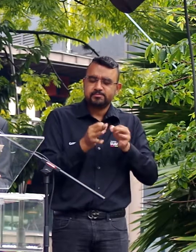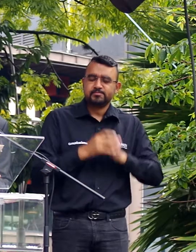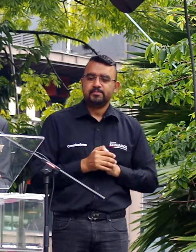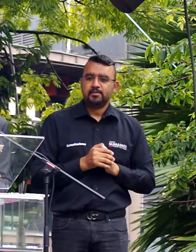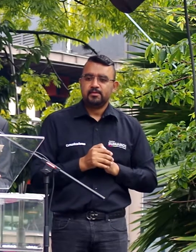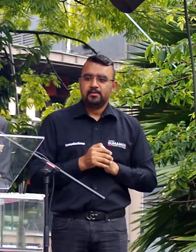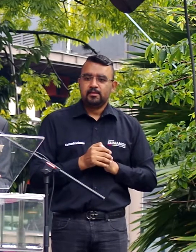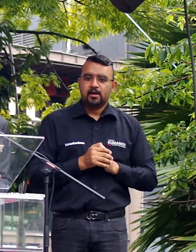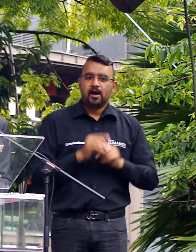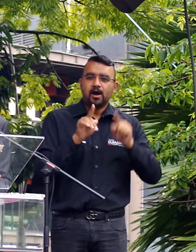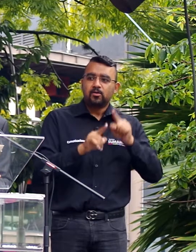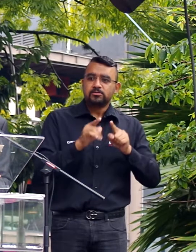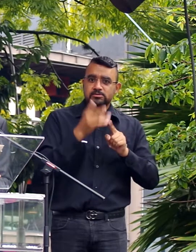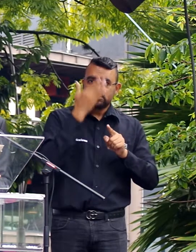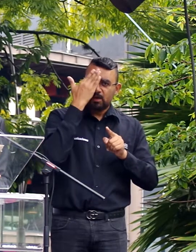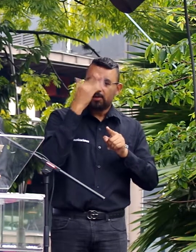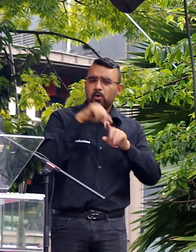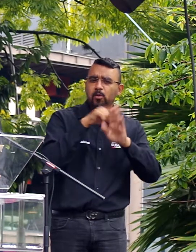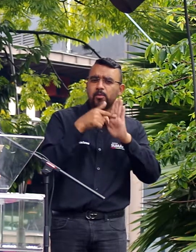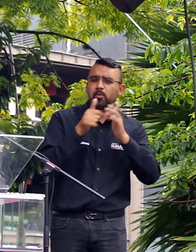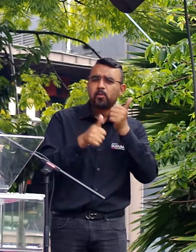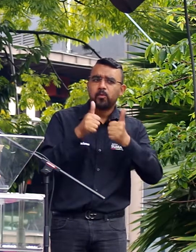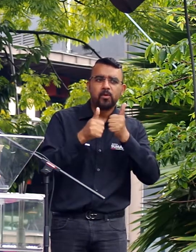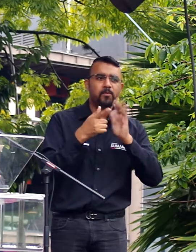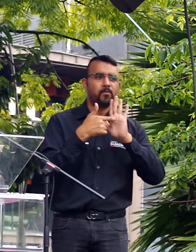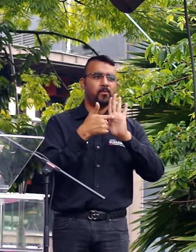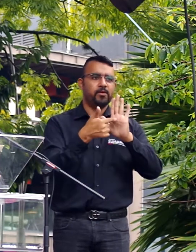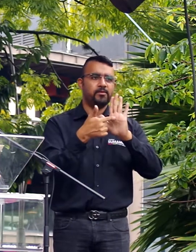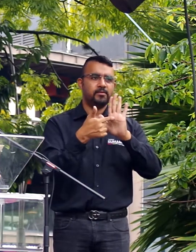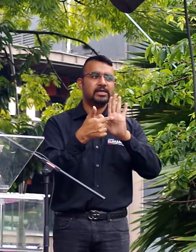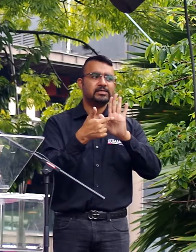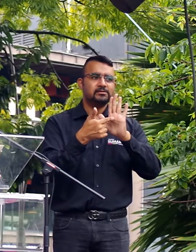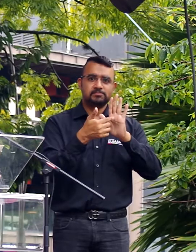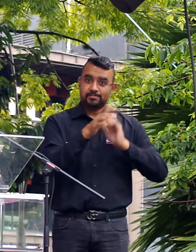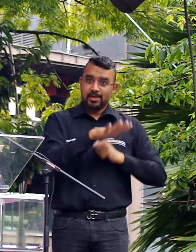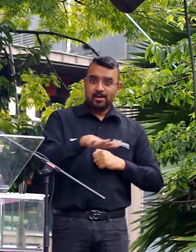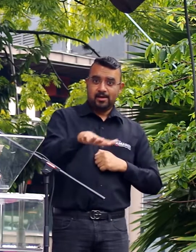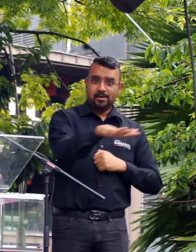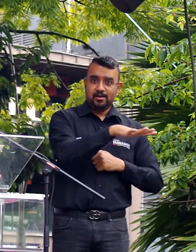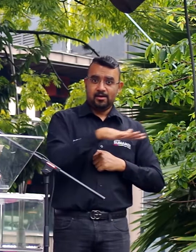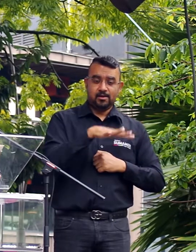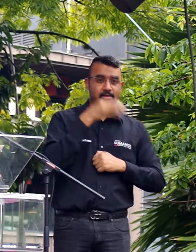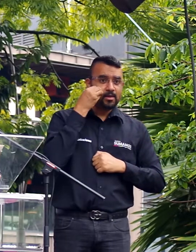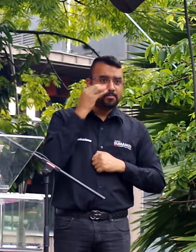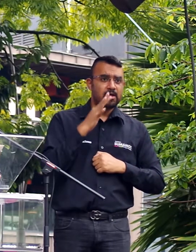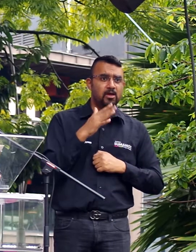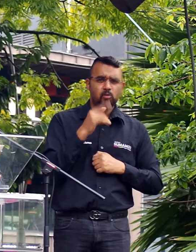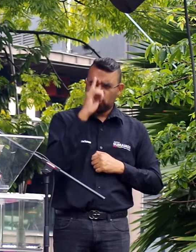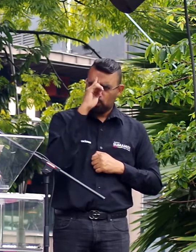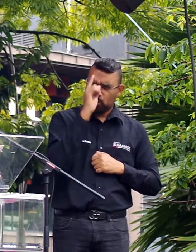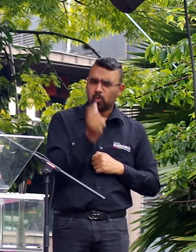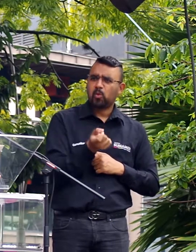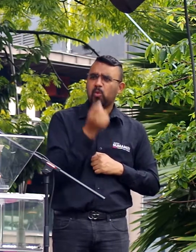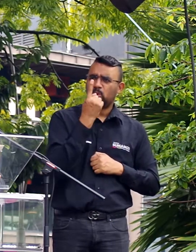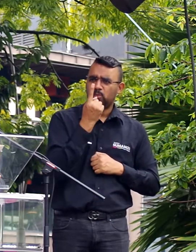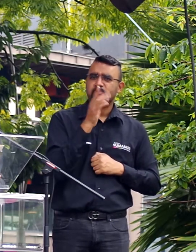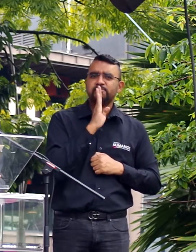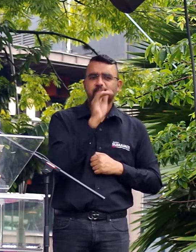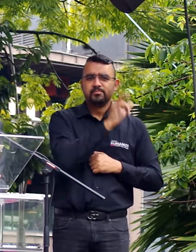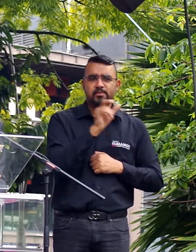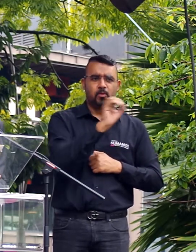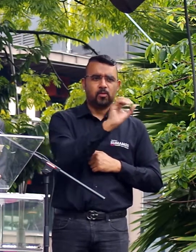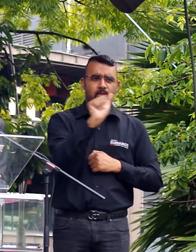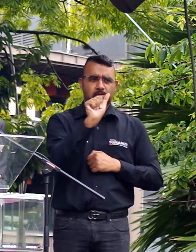cuando reconocemos que este territorio es lo que es por el esfuerzo de hombres y